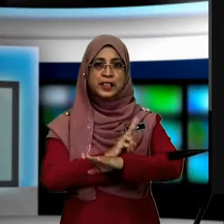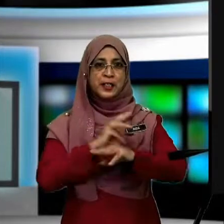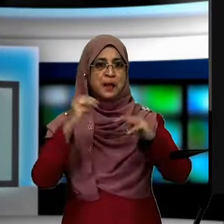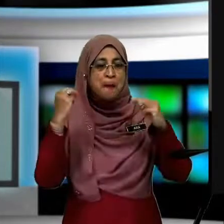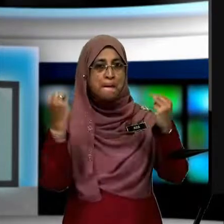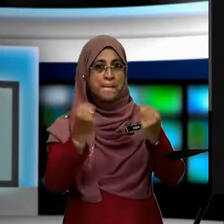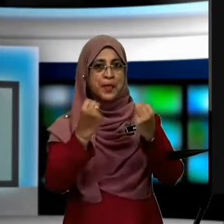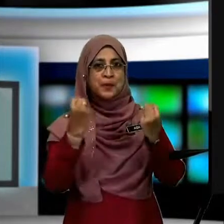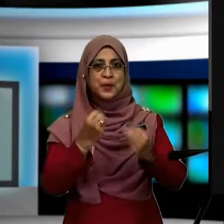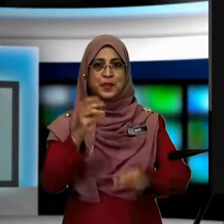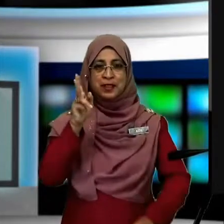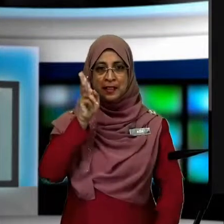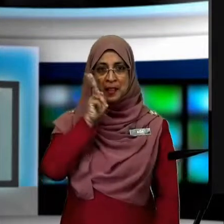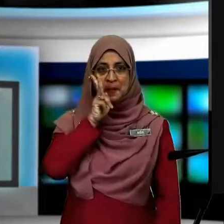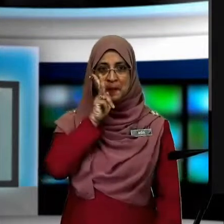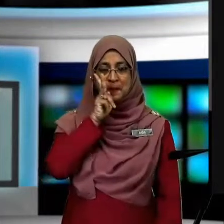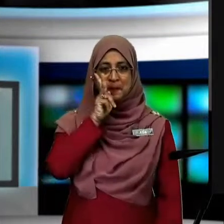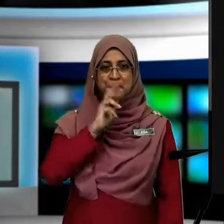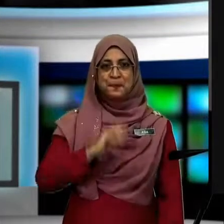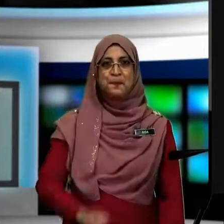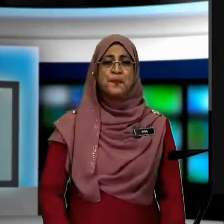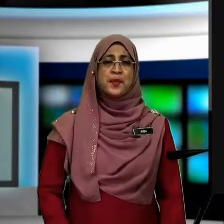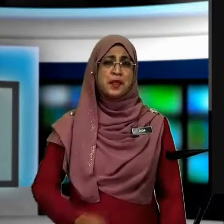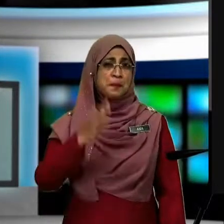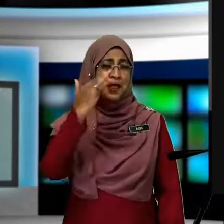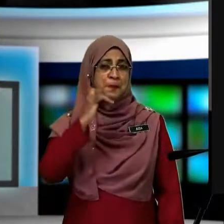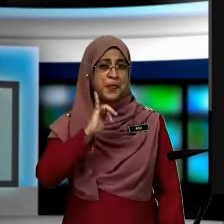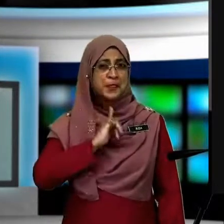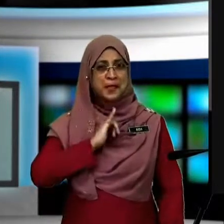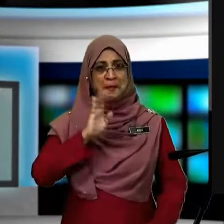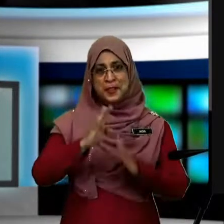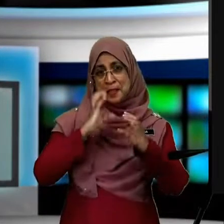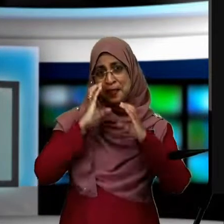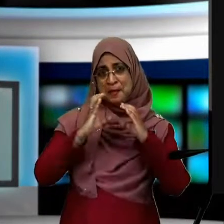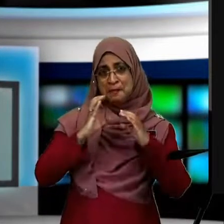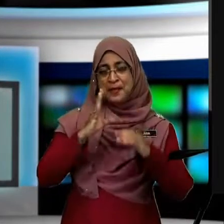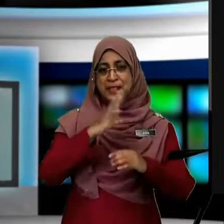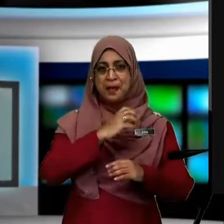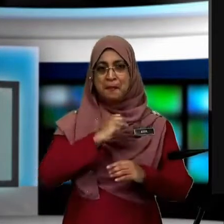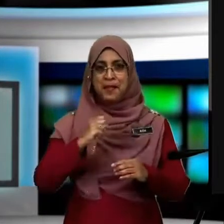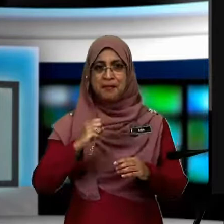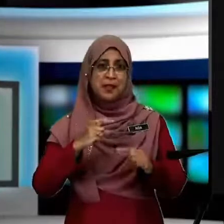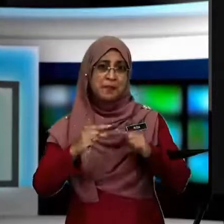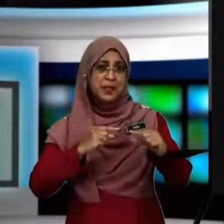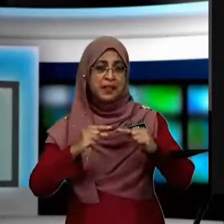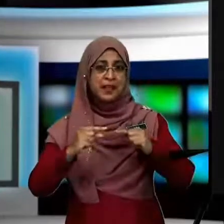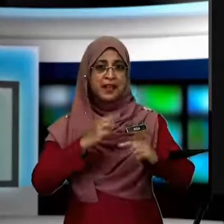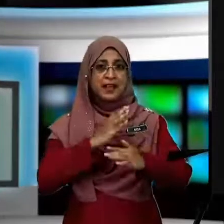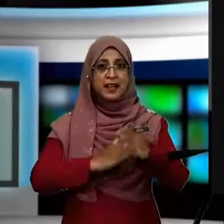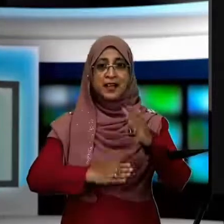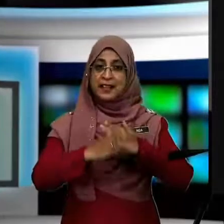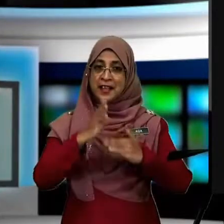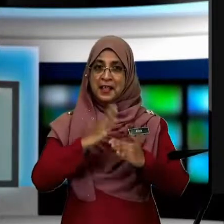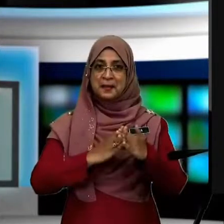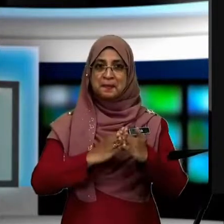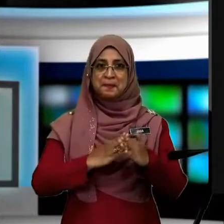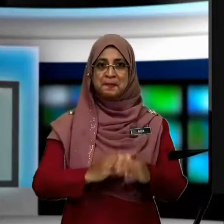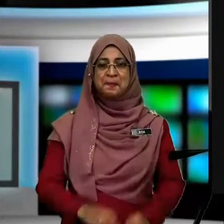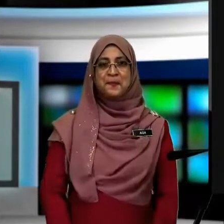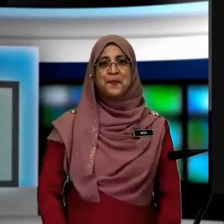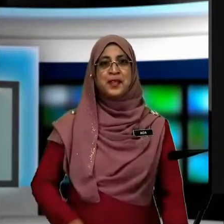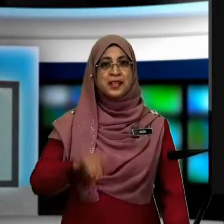bochner merbuk getah Hai Mengapa saya bercakap sambil menggerak-gerakkan